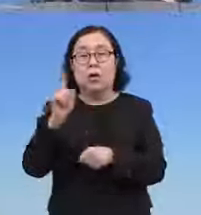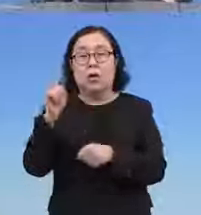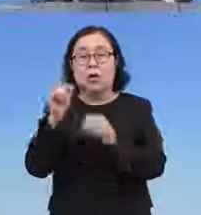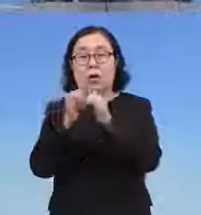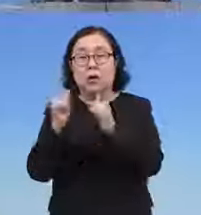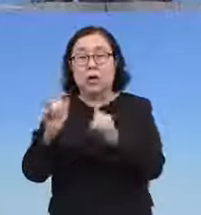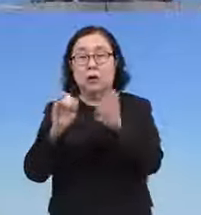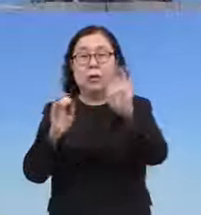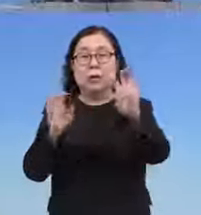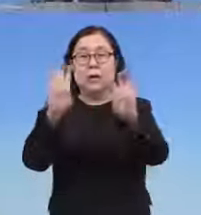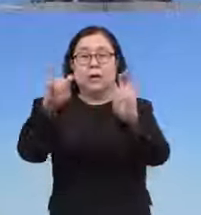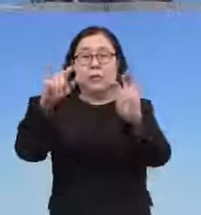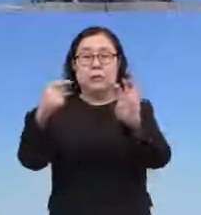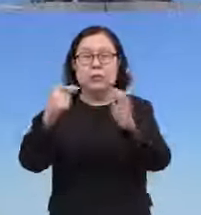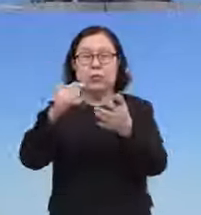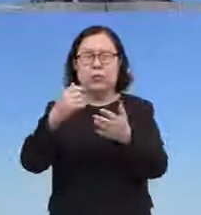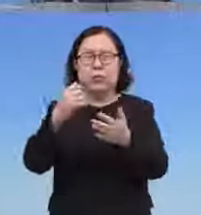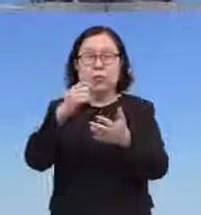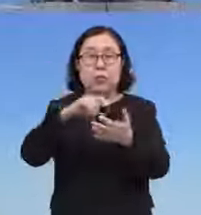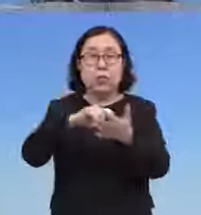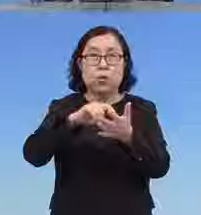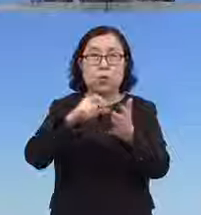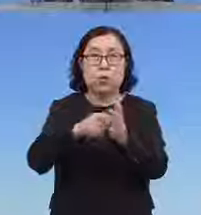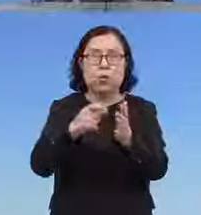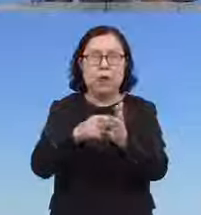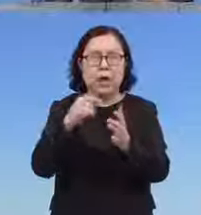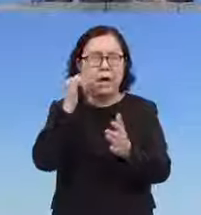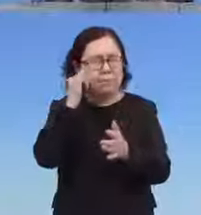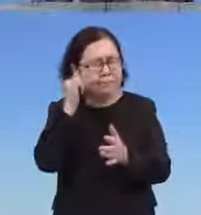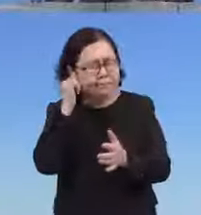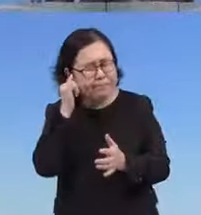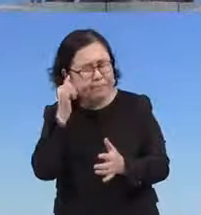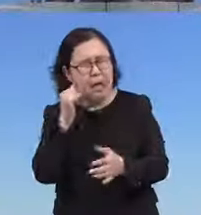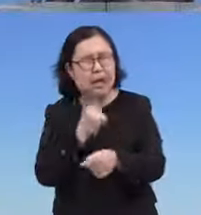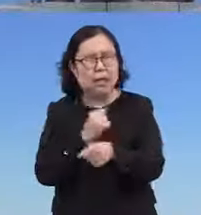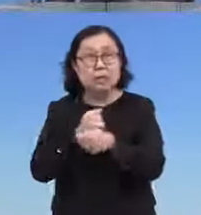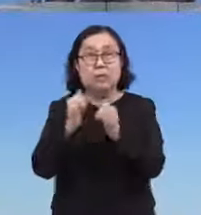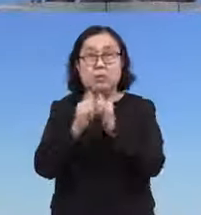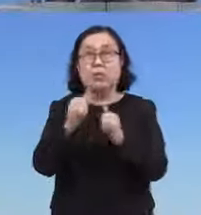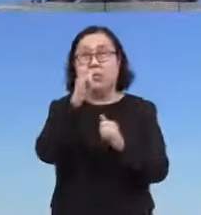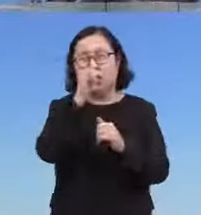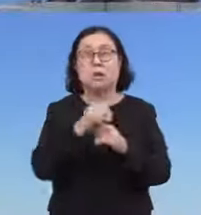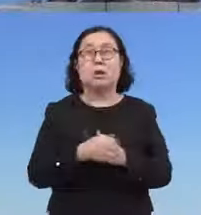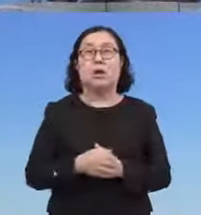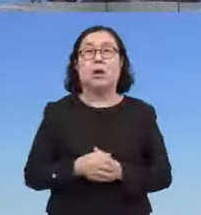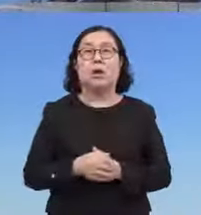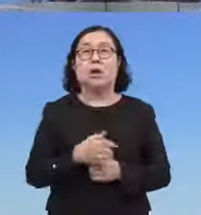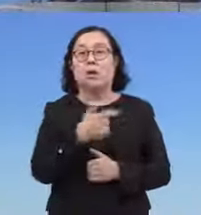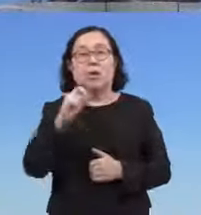거예요. 그 직원이 그 들어봐야 아무 소용이 없는데 답답하시니까.